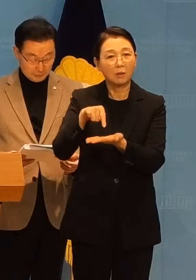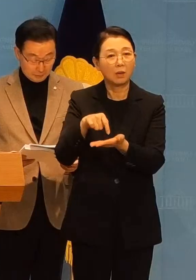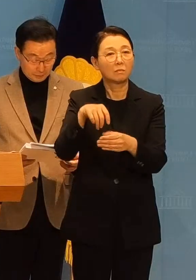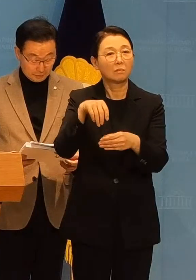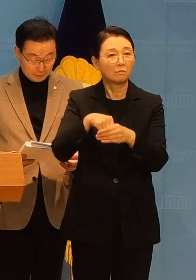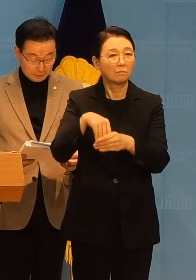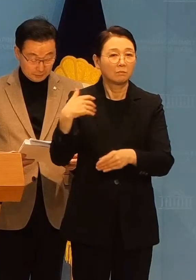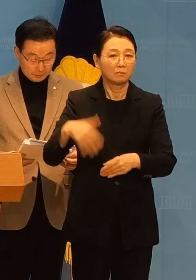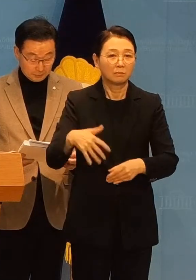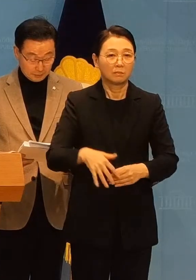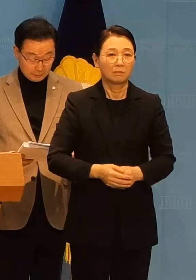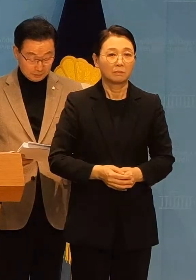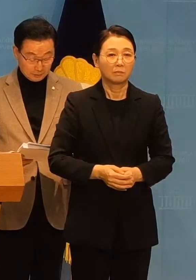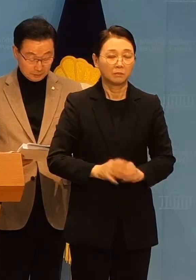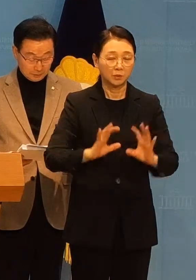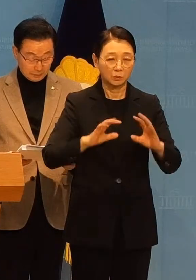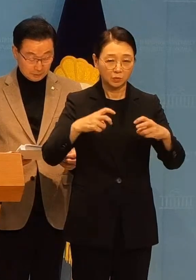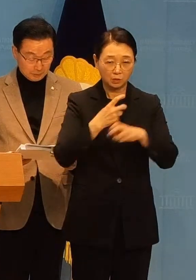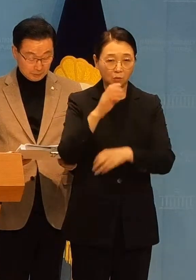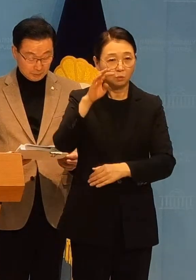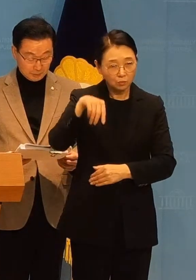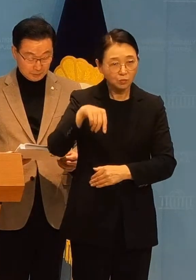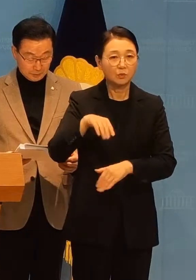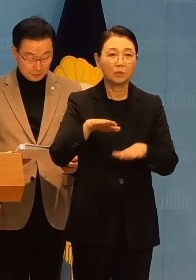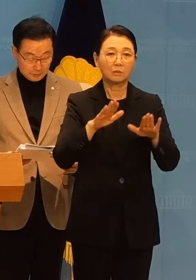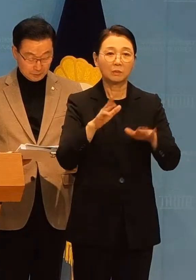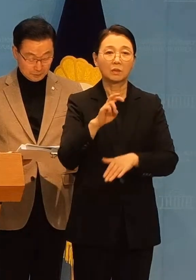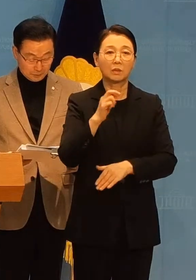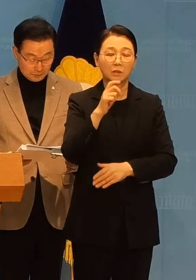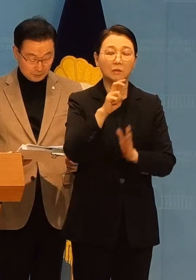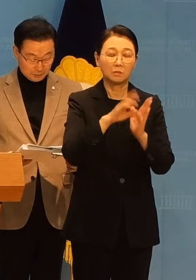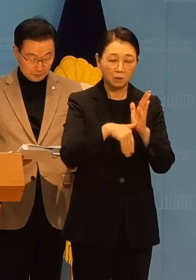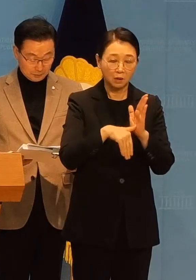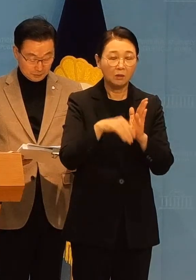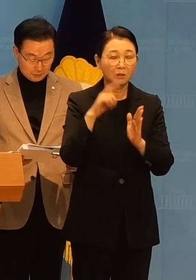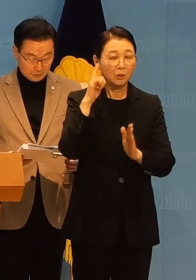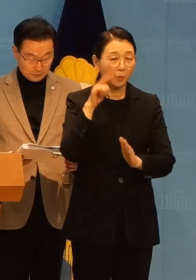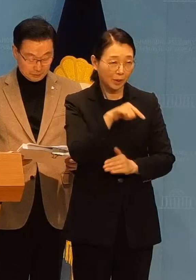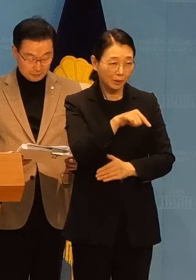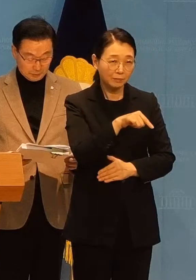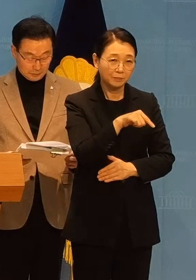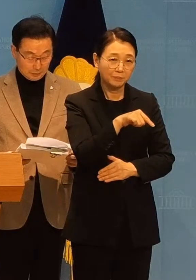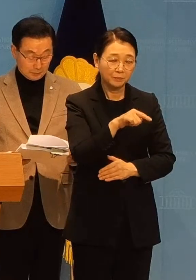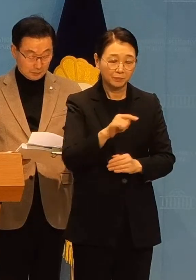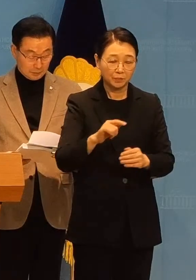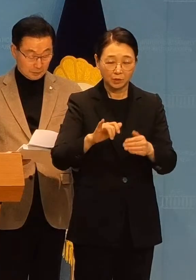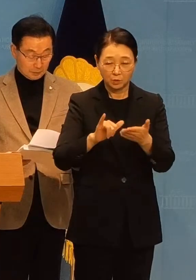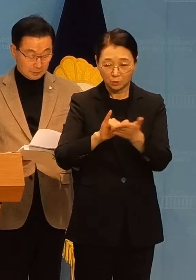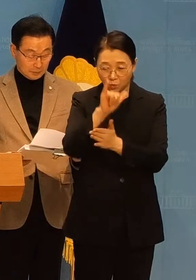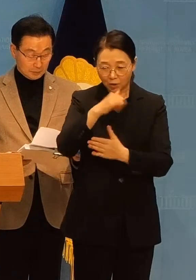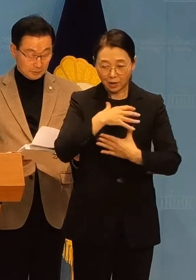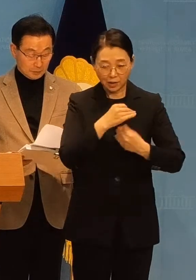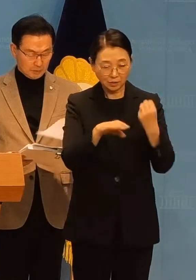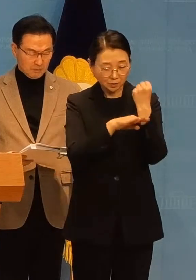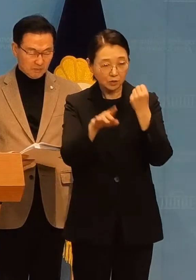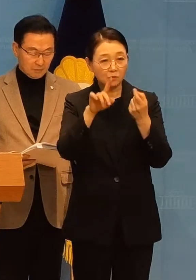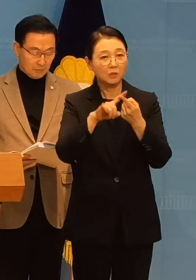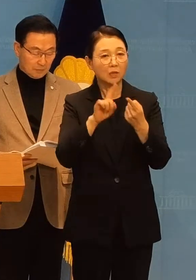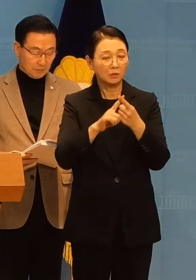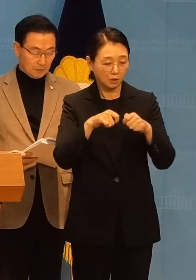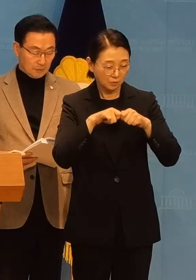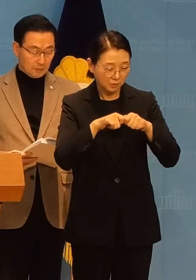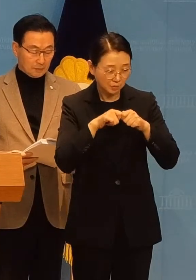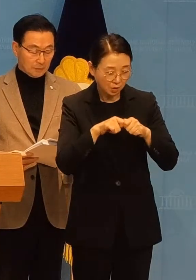겁니다. 또한 국토부는 이번에 2020년 개량 사업 당시 공항 안전 기준에 따라 정밀